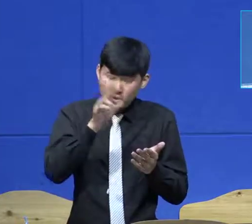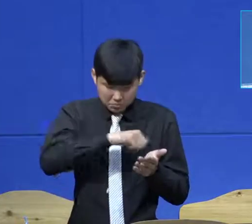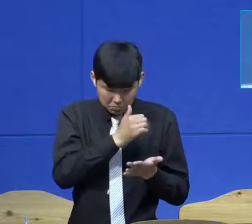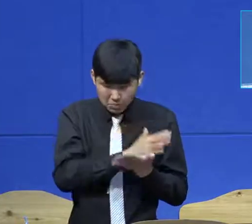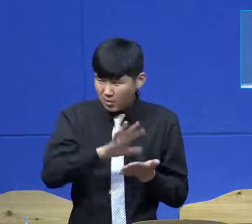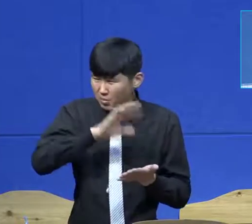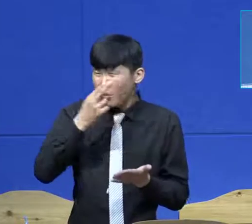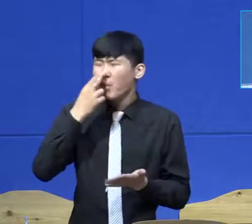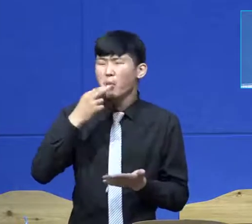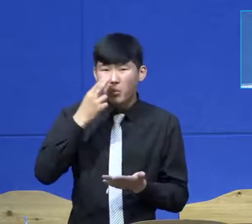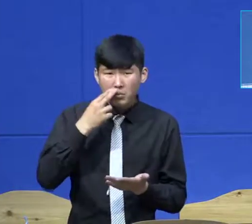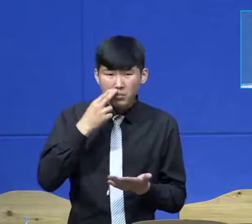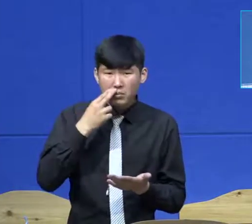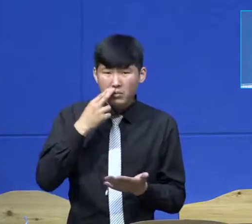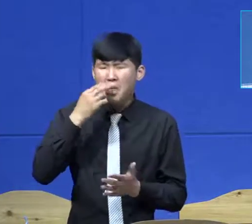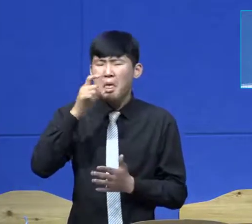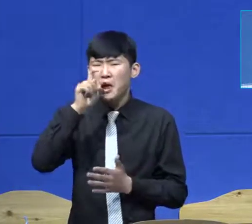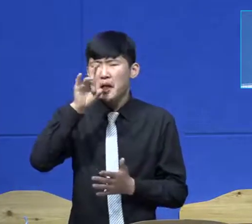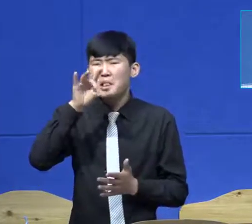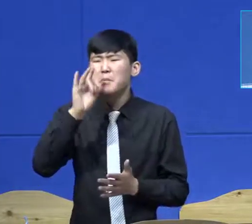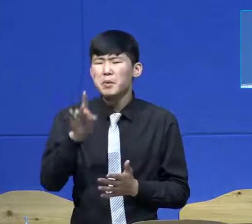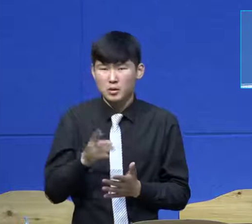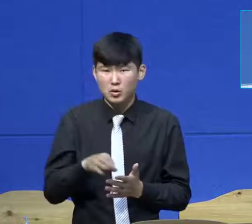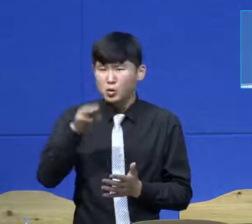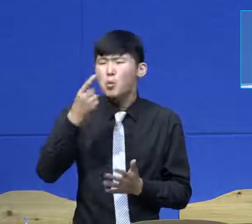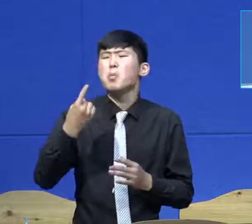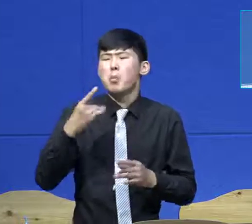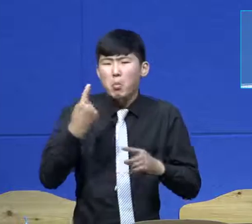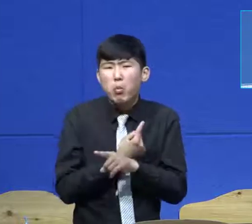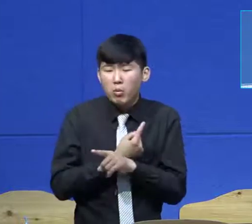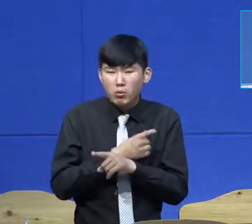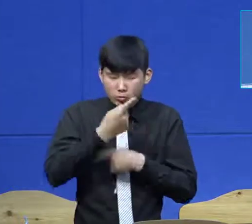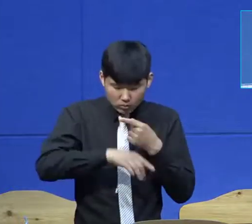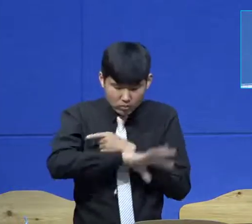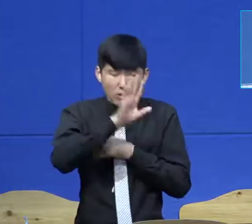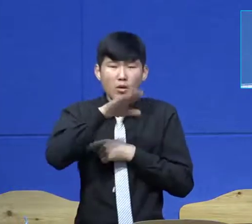ямар хуурмаг хэлбэр төдий буруу вэ гэдгийг мэдэж авсан.